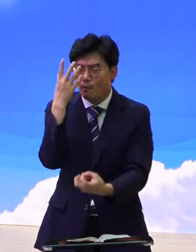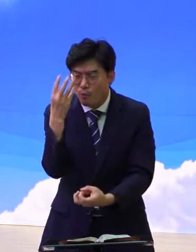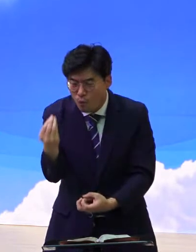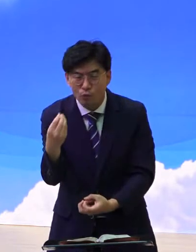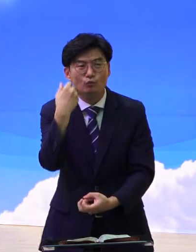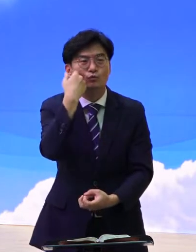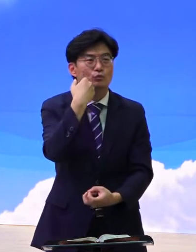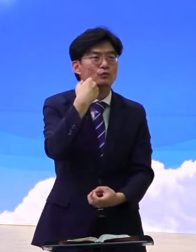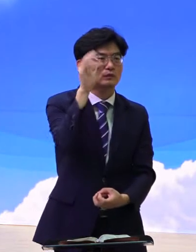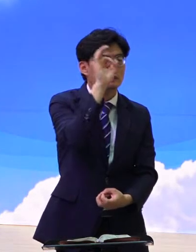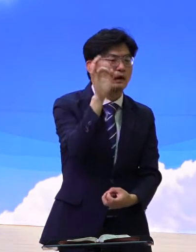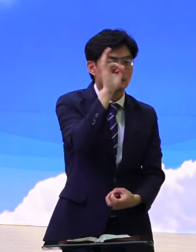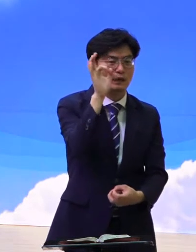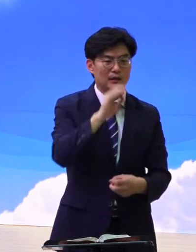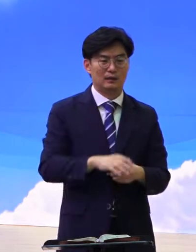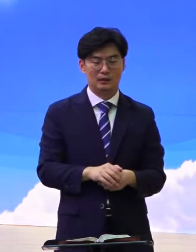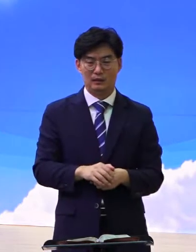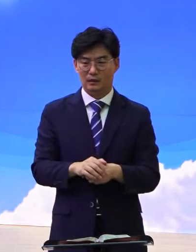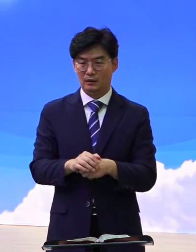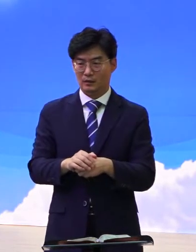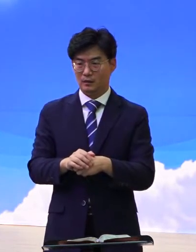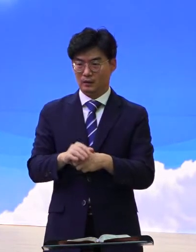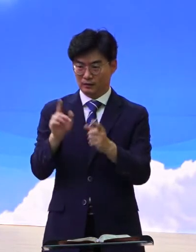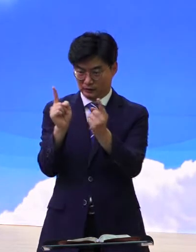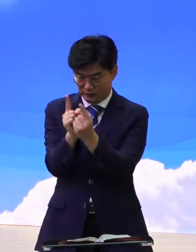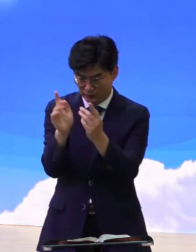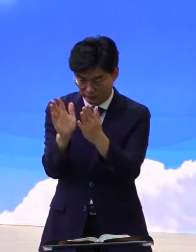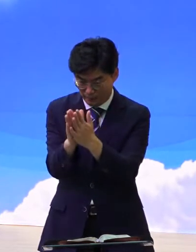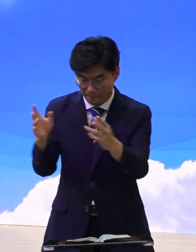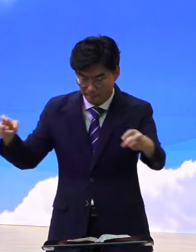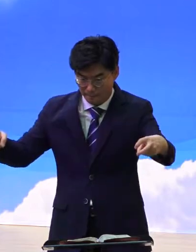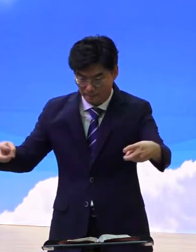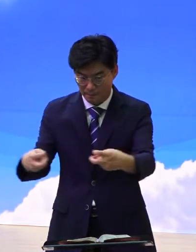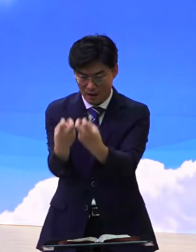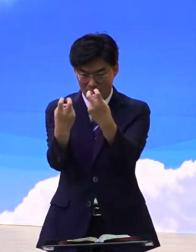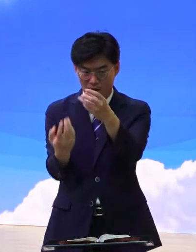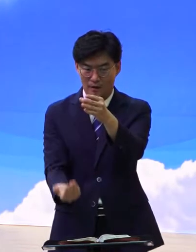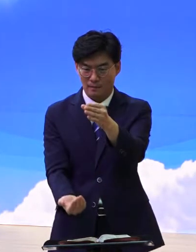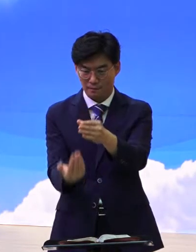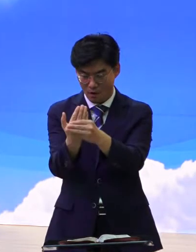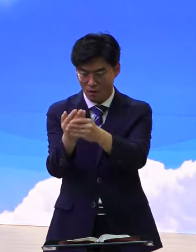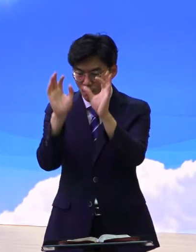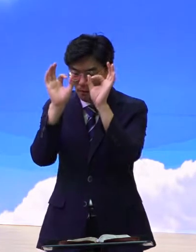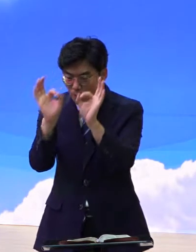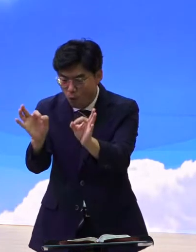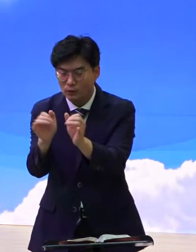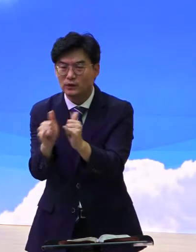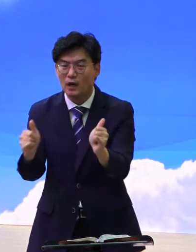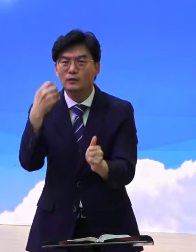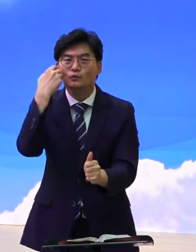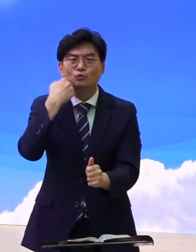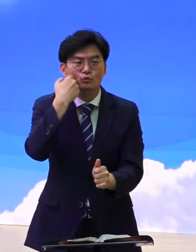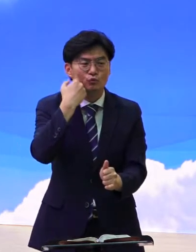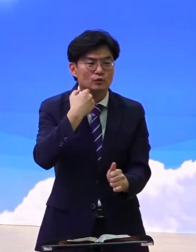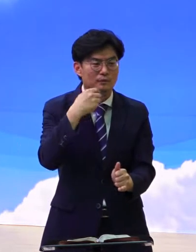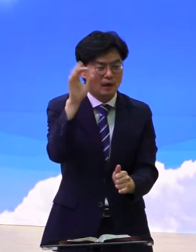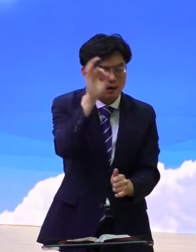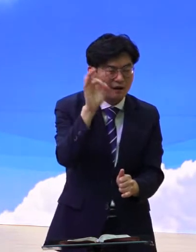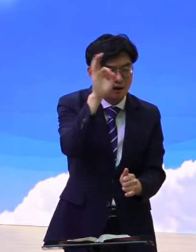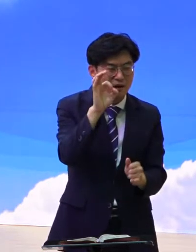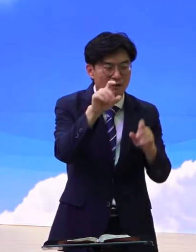직접 본 것이, 눈으로, 육안으로 보는 것이 중요한 세상에 우리가 살고 있습니다. 근데 그렇기 때문에 또 보는